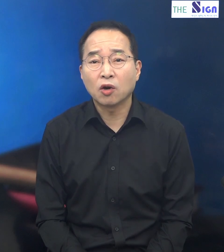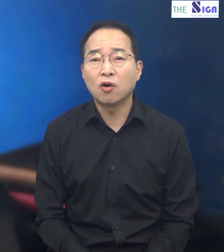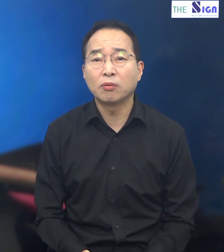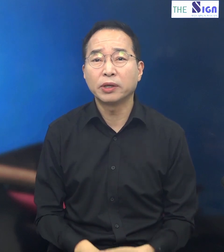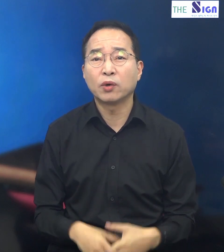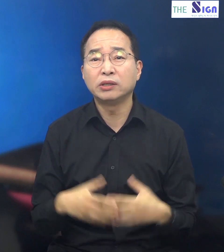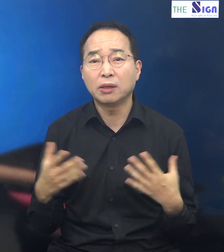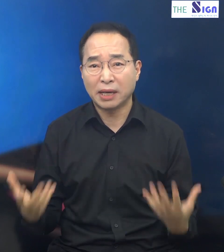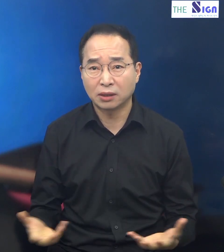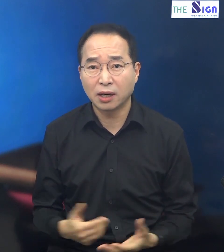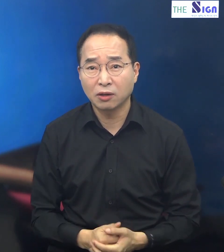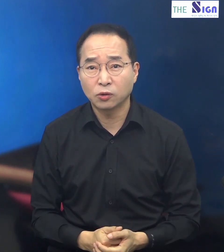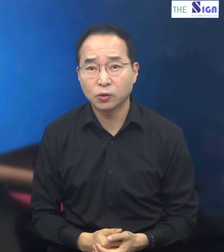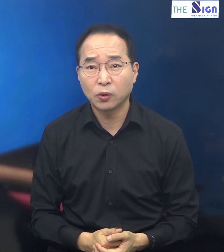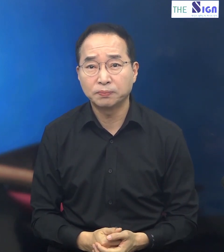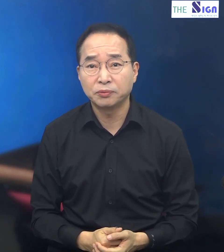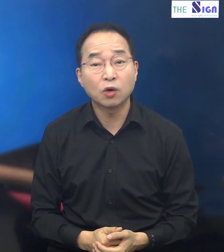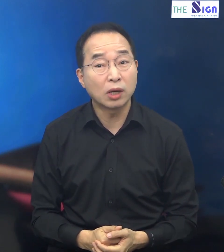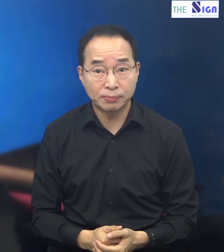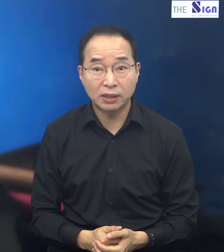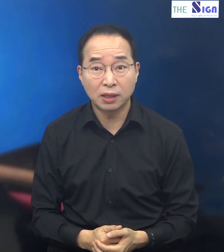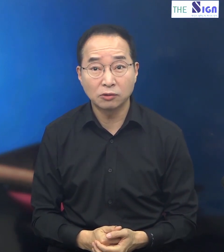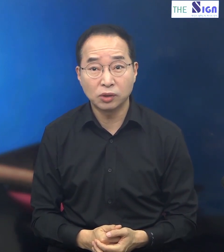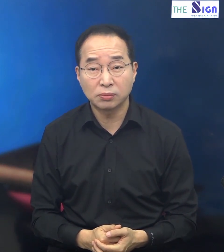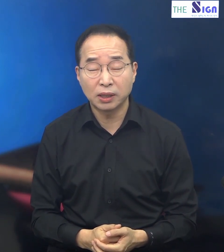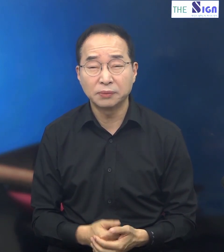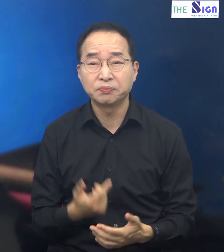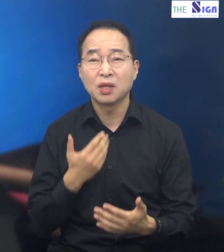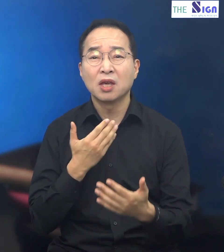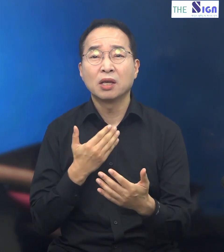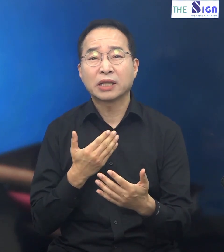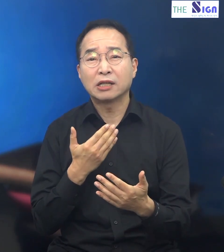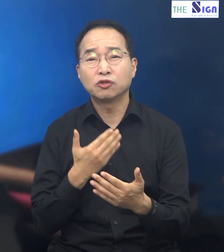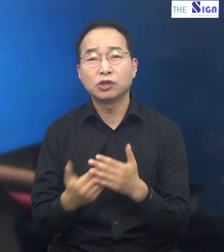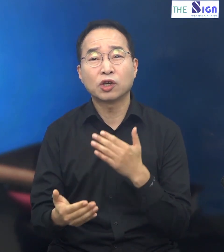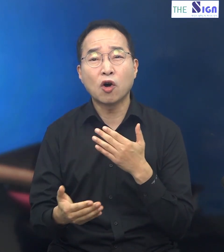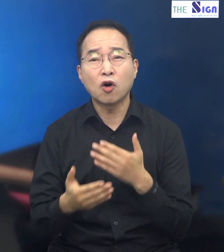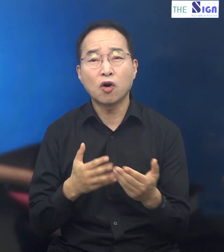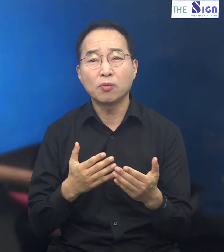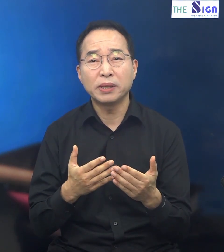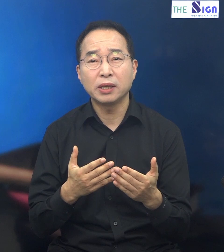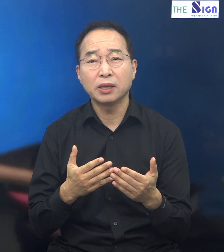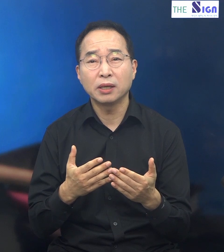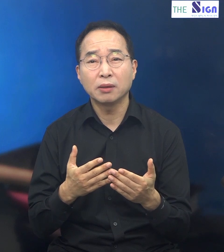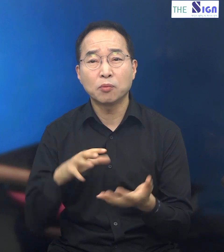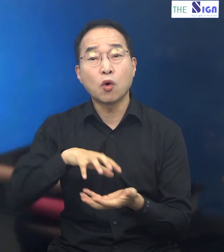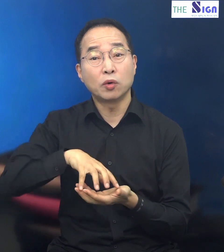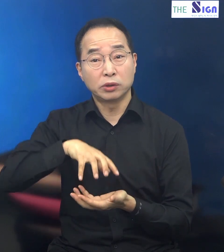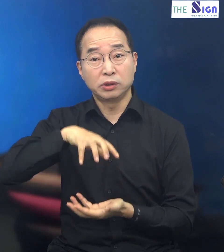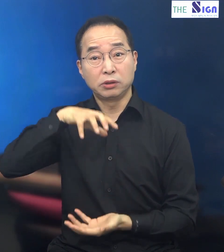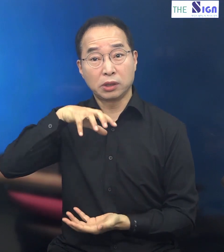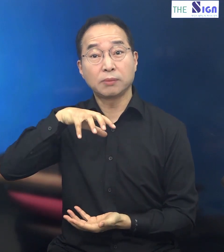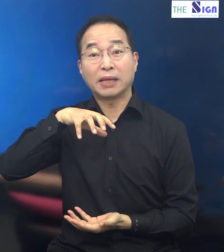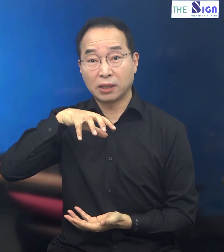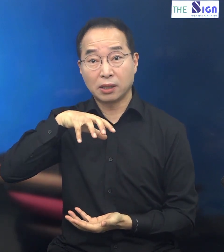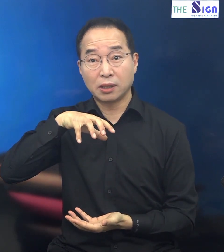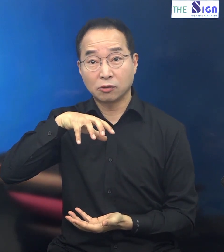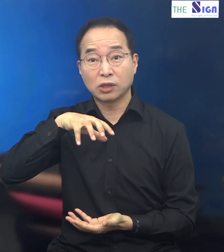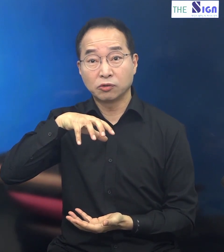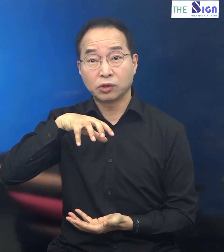경험이 굉장히 많다라는 거죠. 영화 베테랑도 있지만은 단순히 경험이 뭐 이렇게 해서 많다라고도 할 수